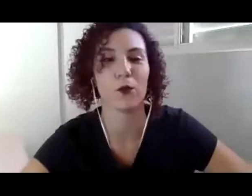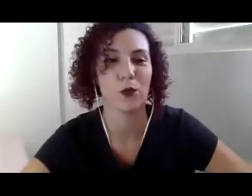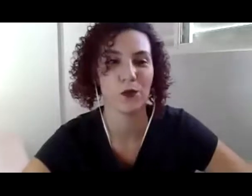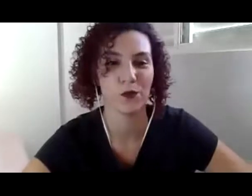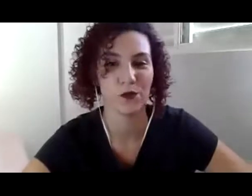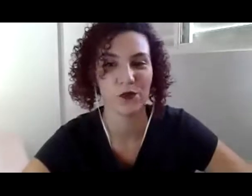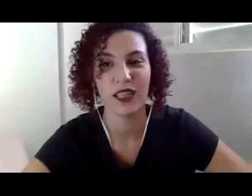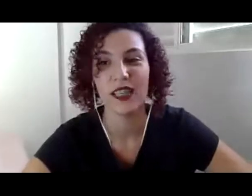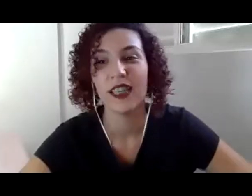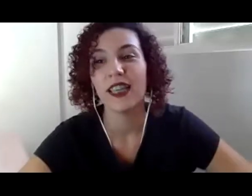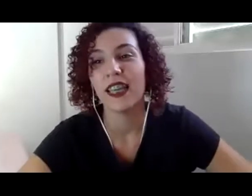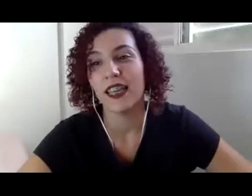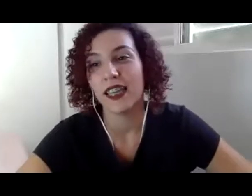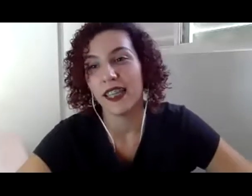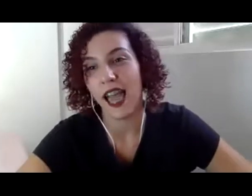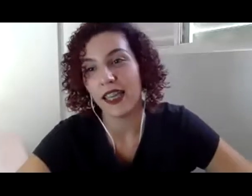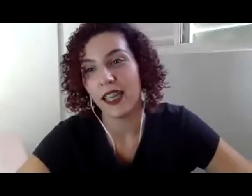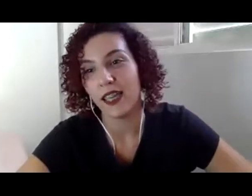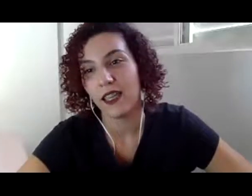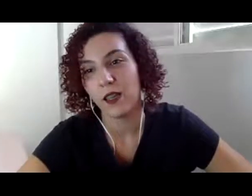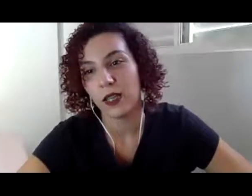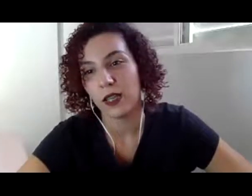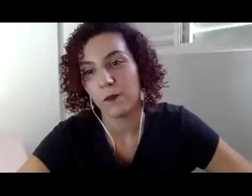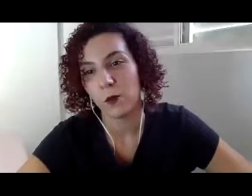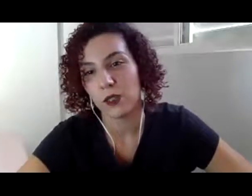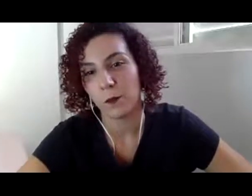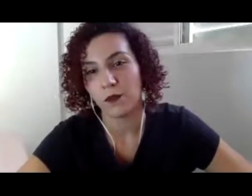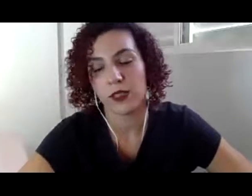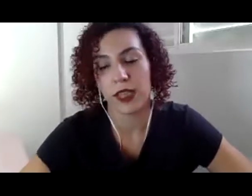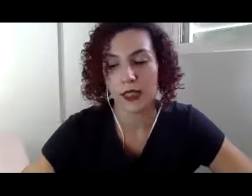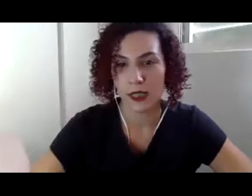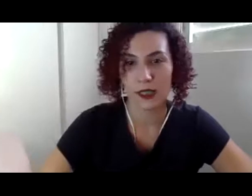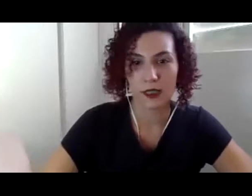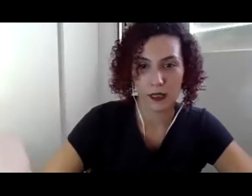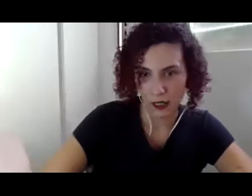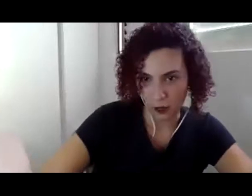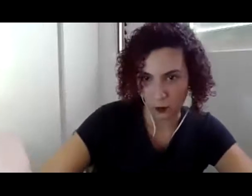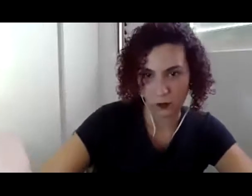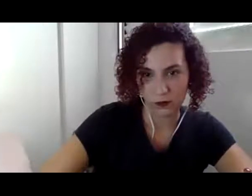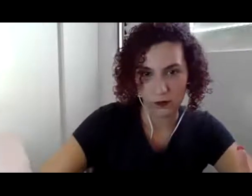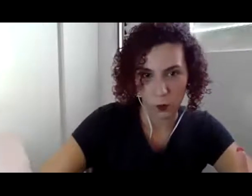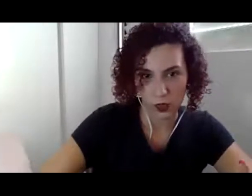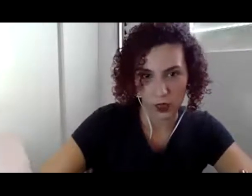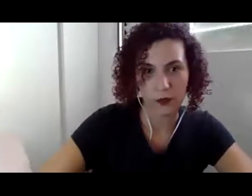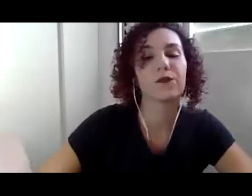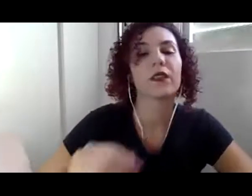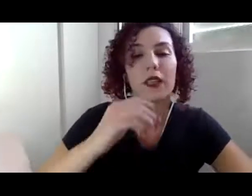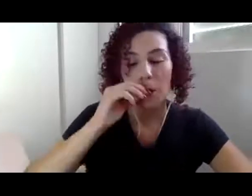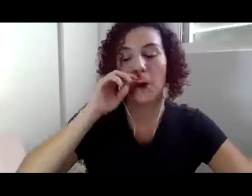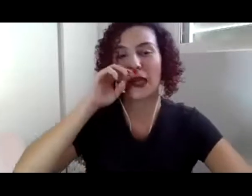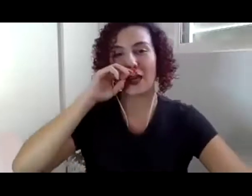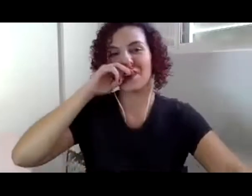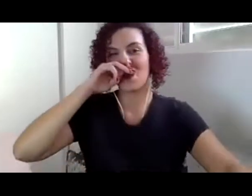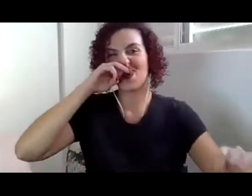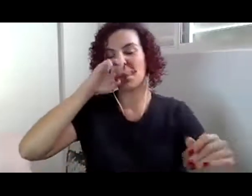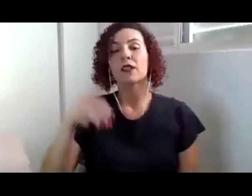É falso. E aí, eu queria mostrar para vocês, assim, consegui?